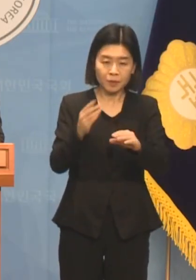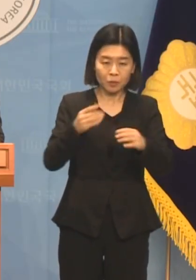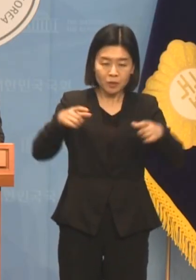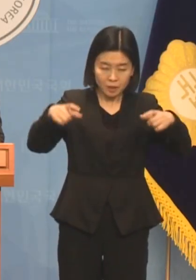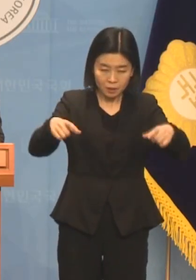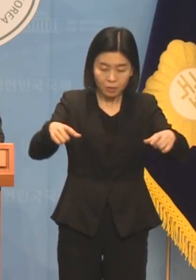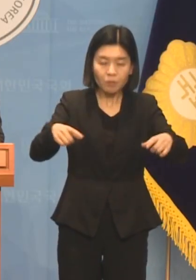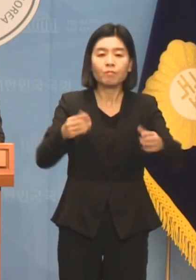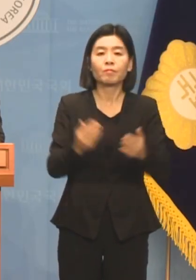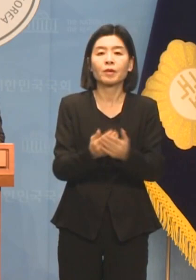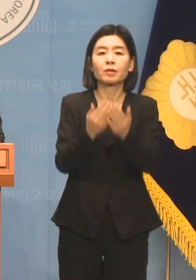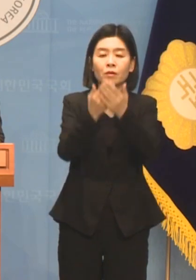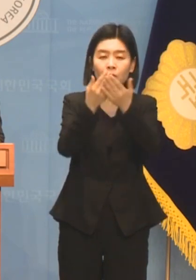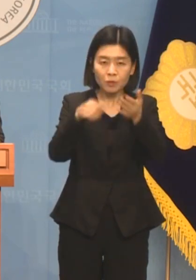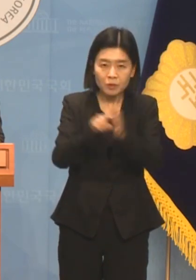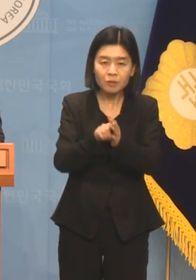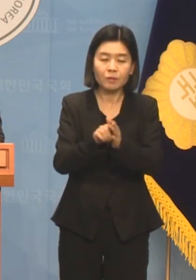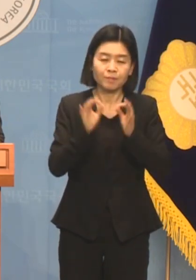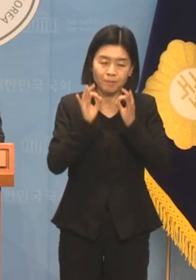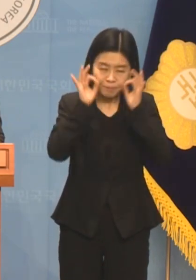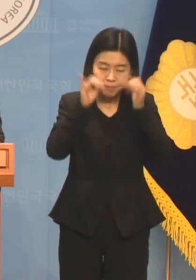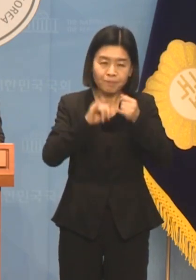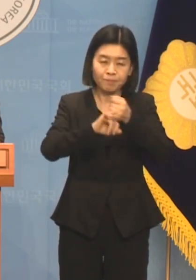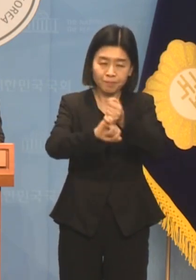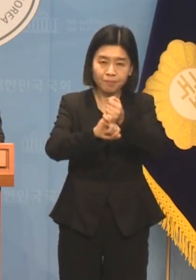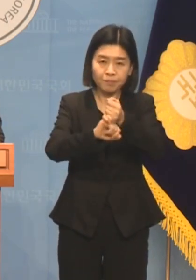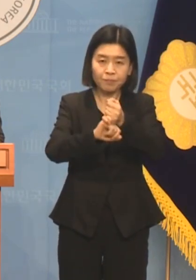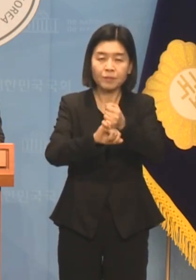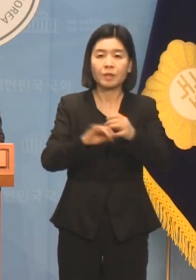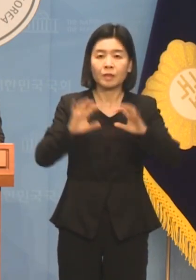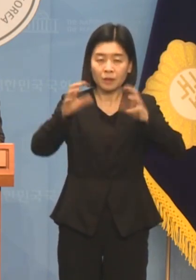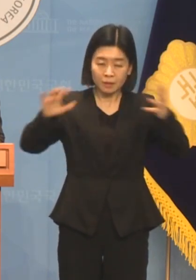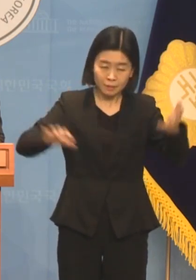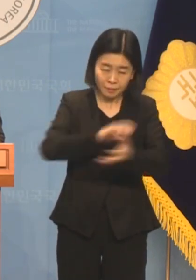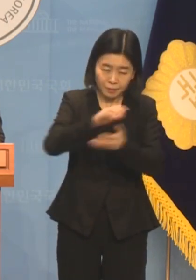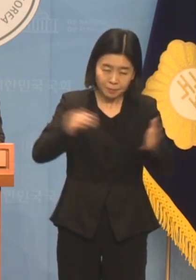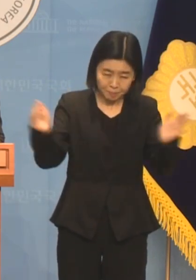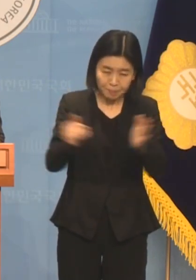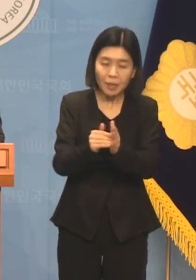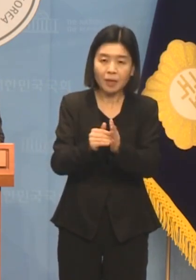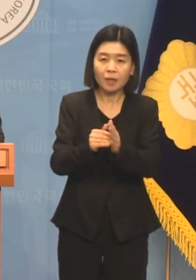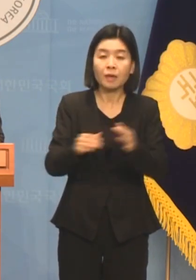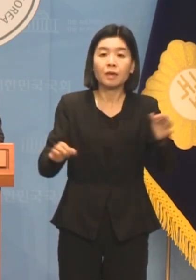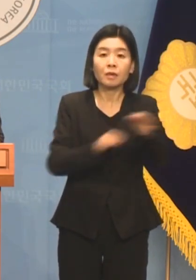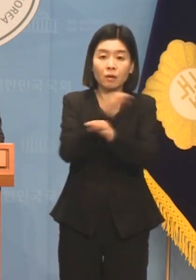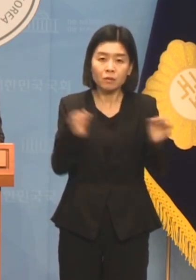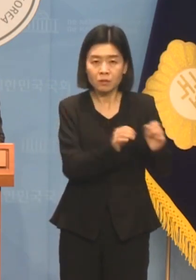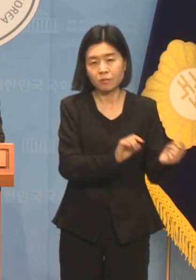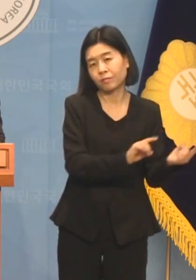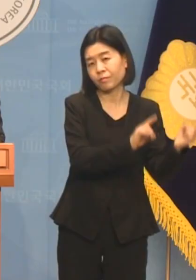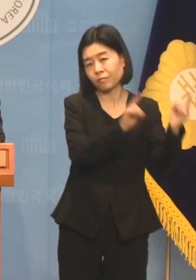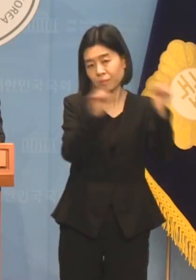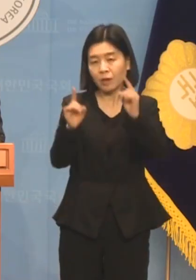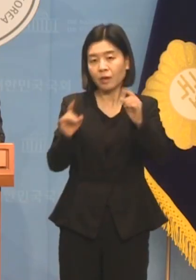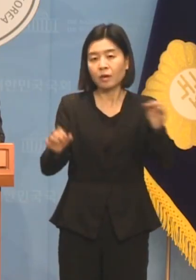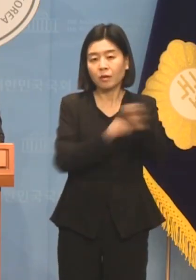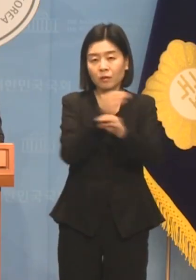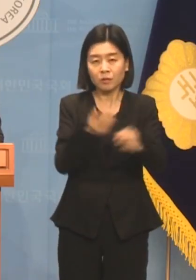다하겠습니다. 조속한 내란 종식과 민생 회복, 경제 성장에 앞장서겠습니다.